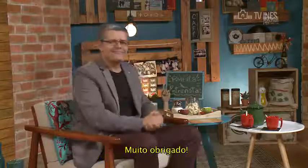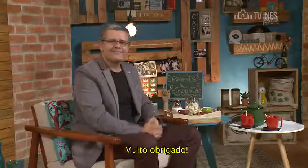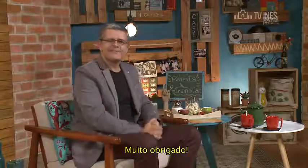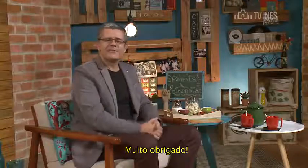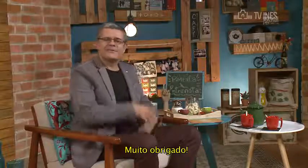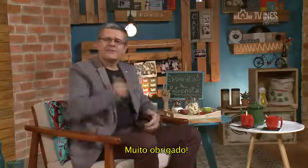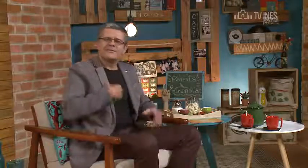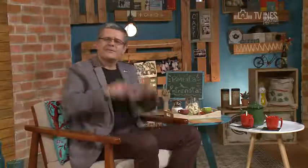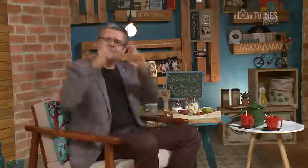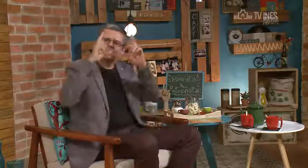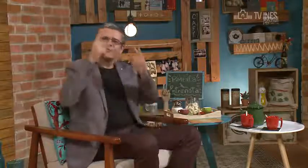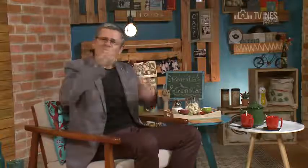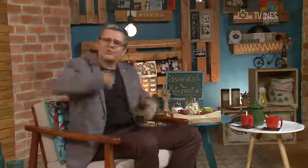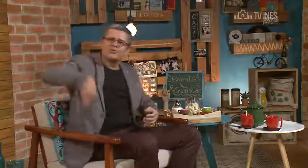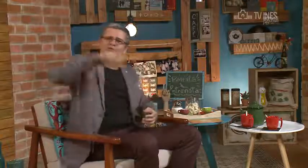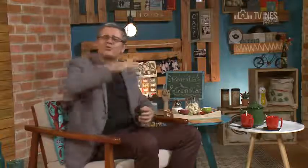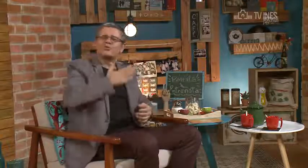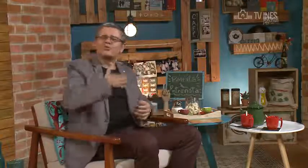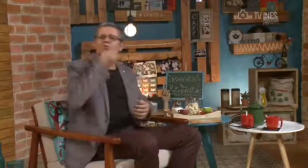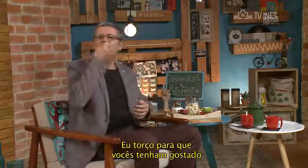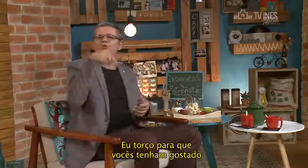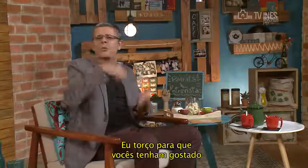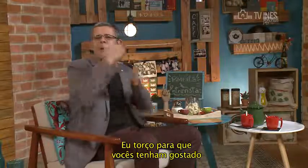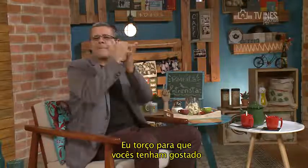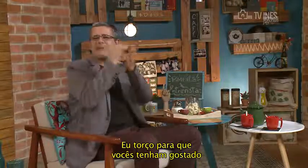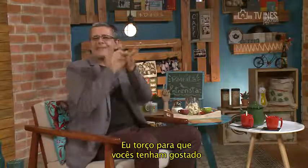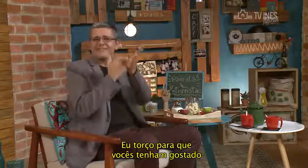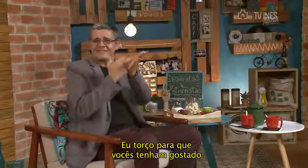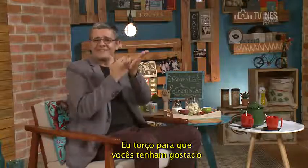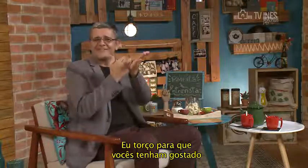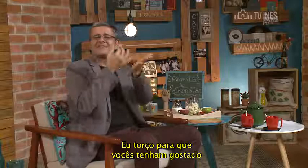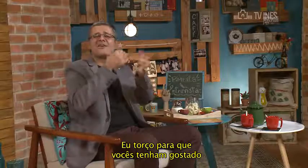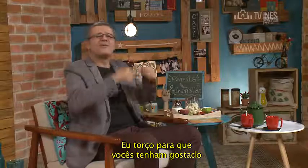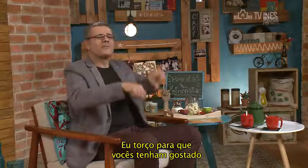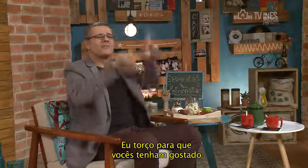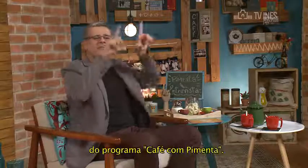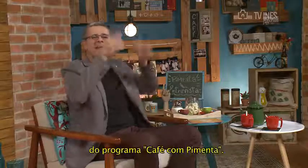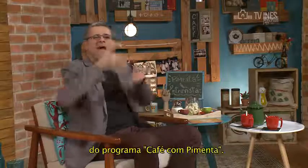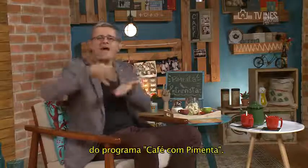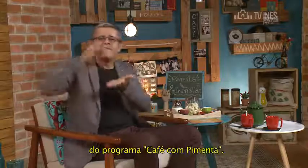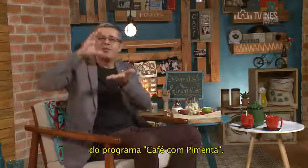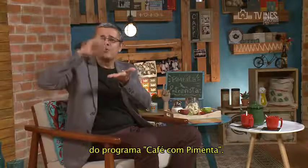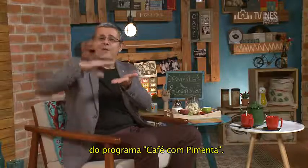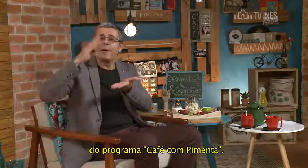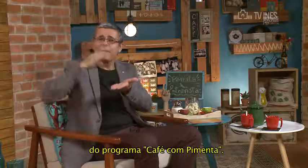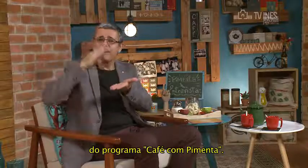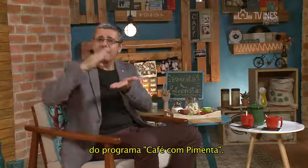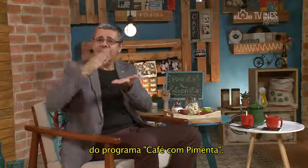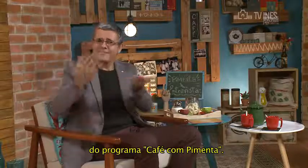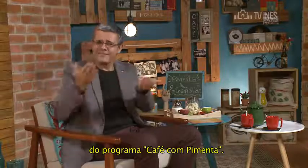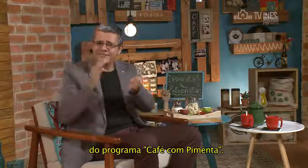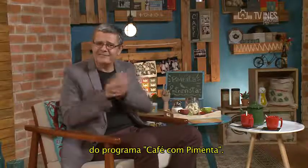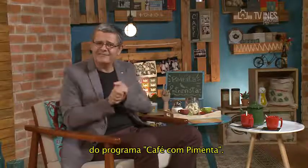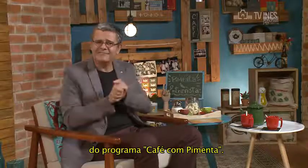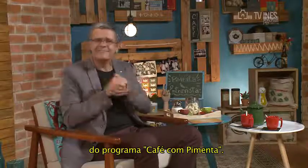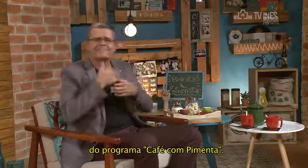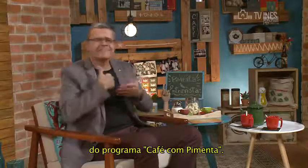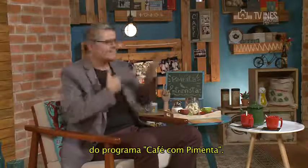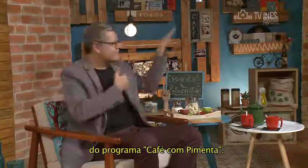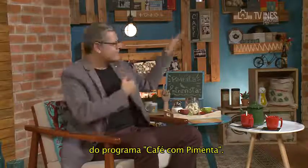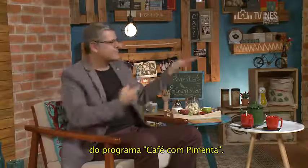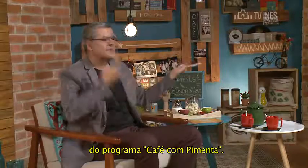vindo Muito obrigado Eu torço Para que vocês Tenham gostado Do programa Café com Pimenta